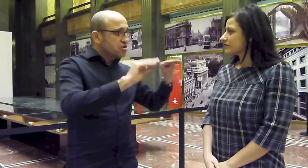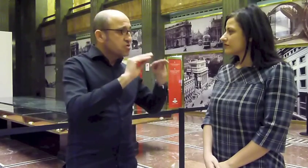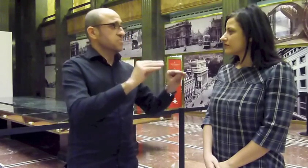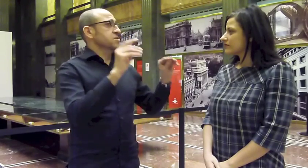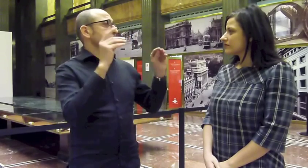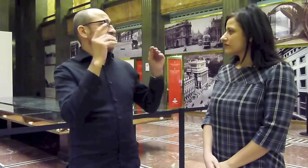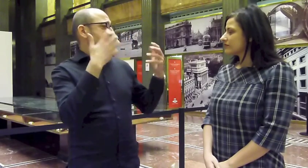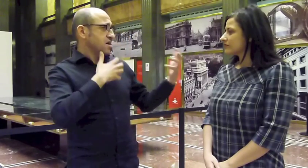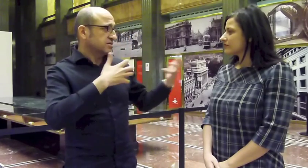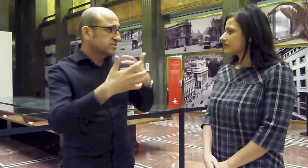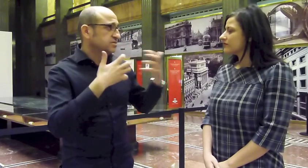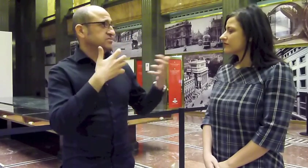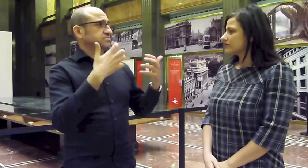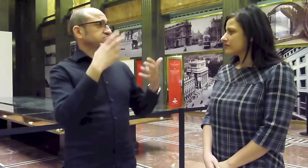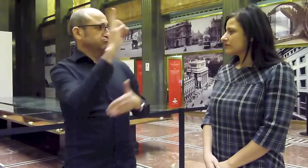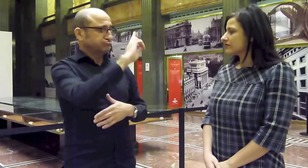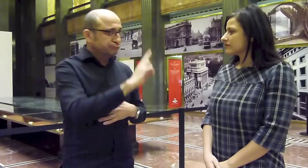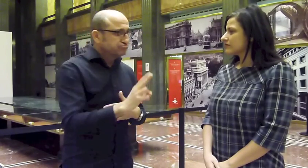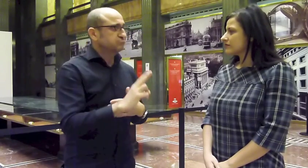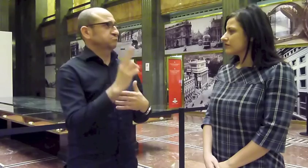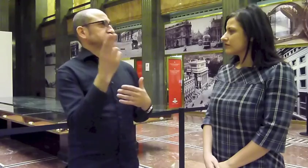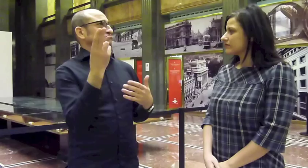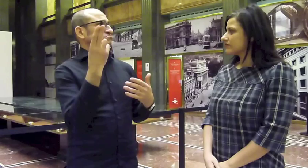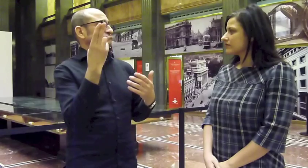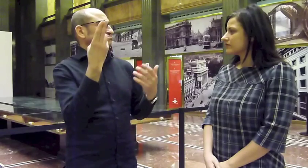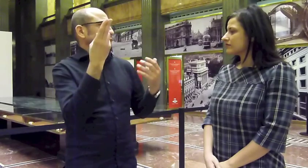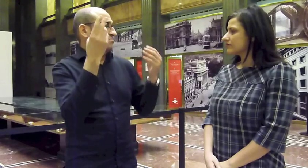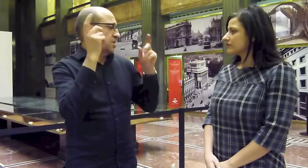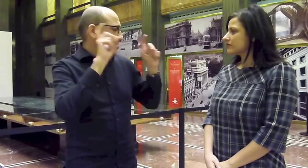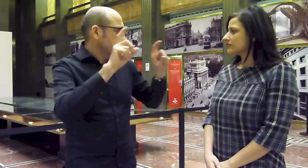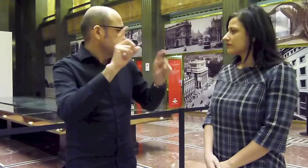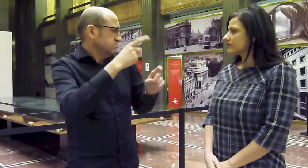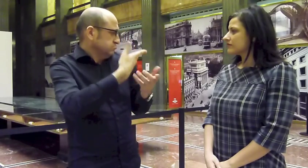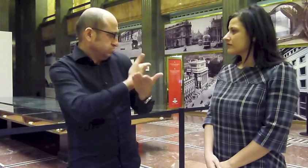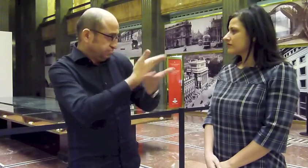¿Qué queda por hacer en materia de subtitulado